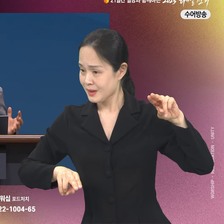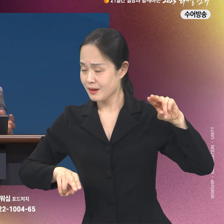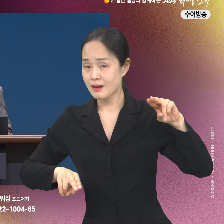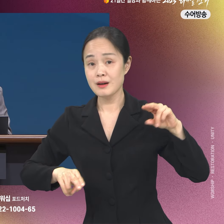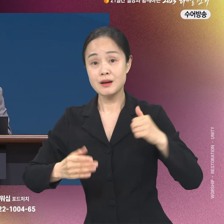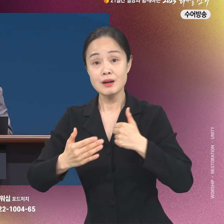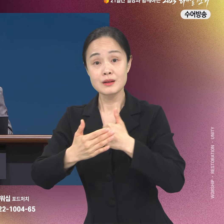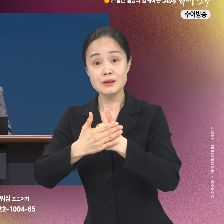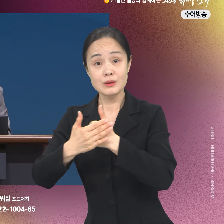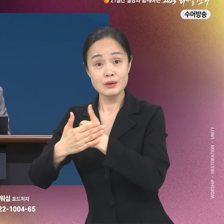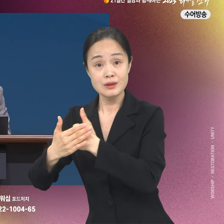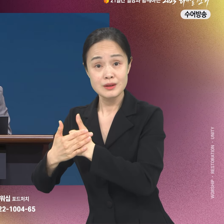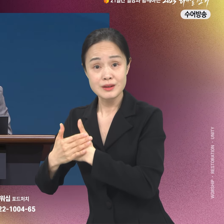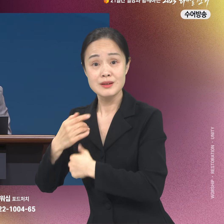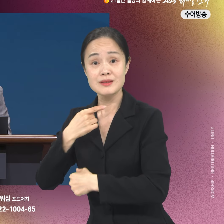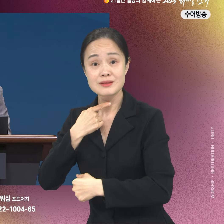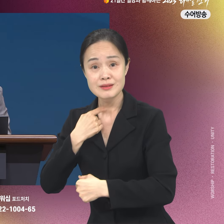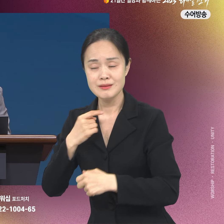다